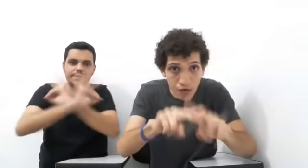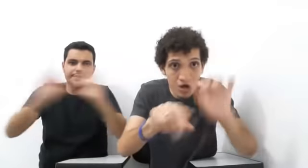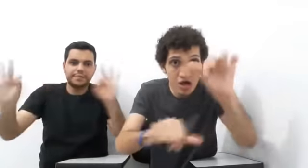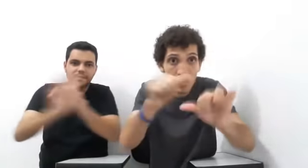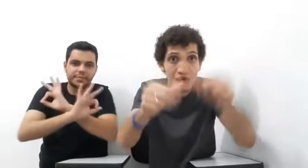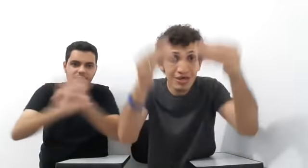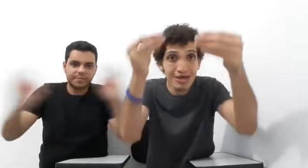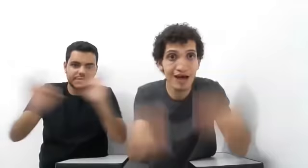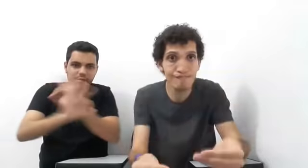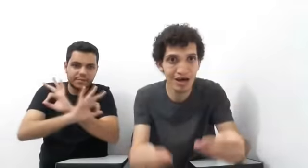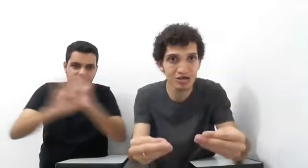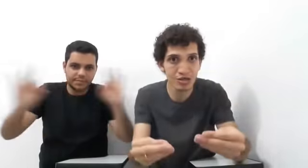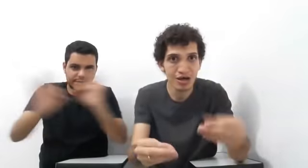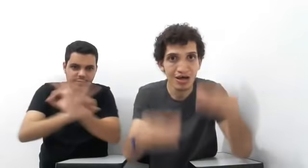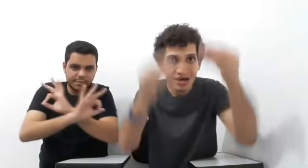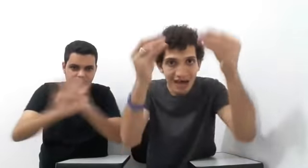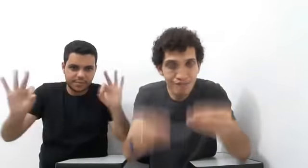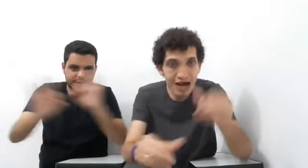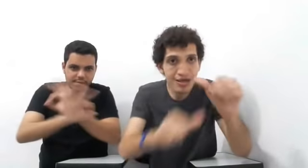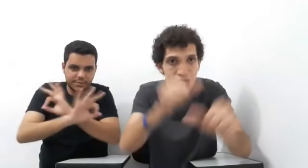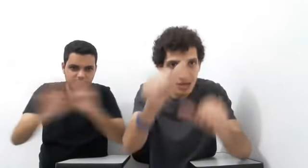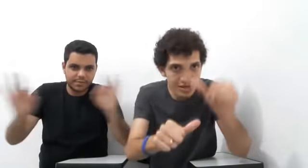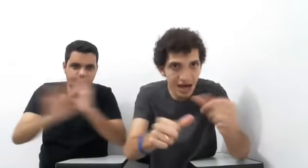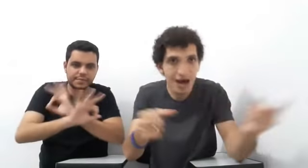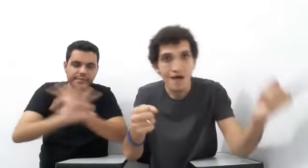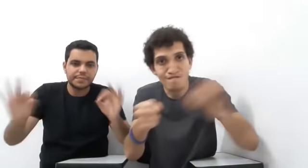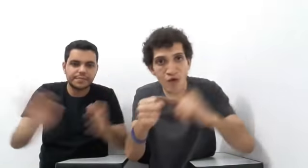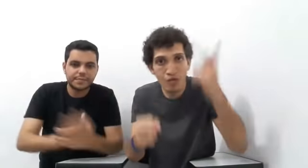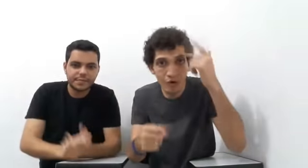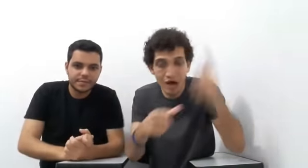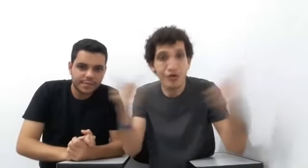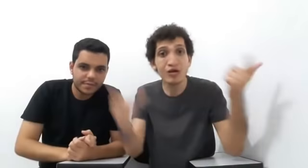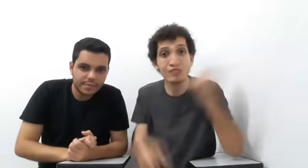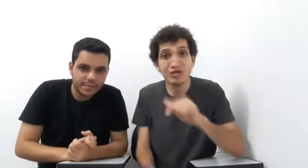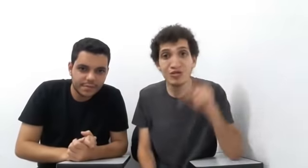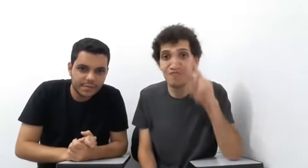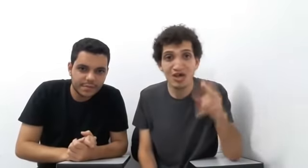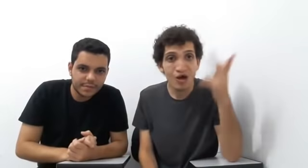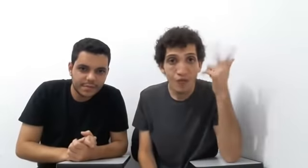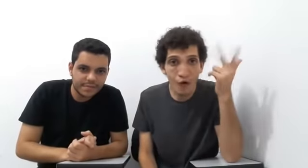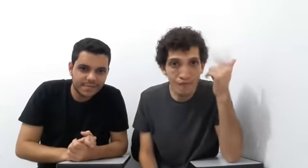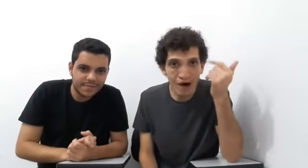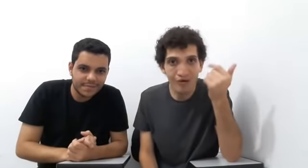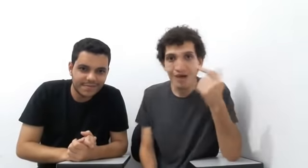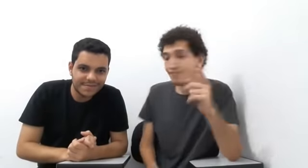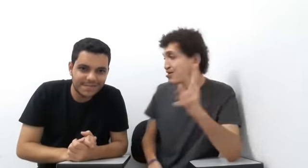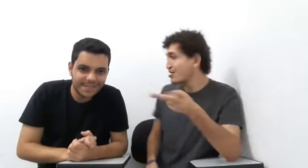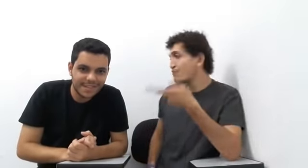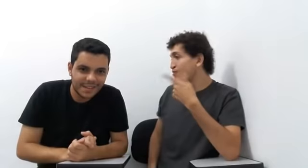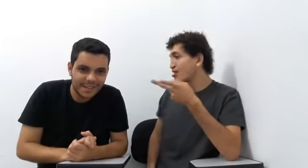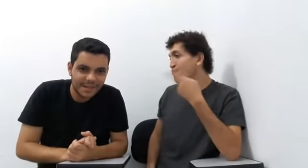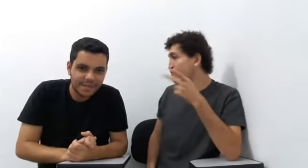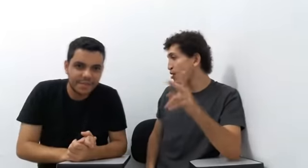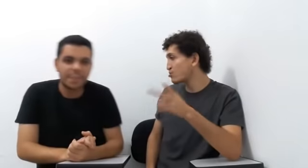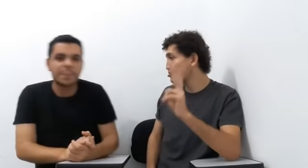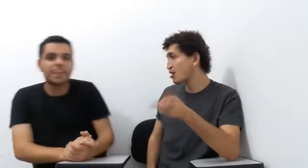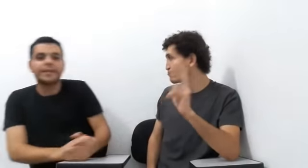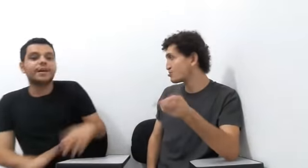é só reiniciar a página. Se a página reiniciar, volta. Agora eu preciso ver normal. Vai sempre calmo. Não, isso